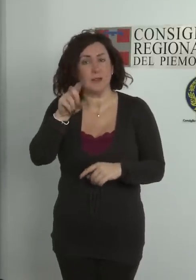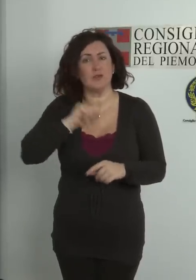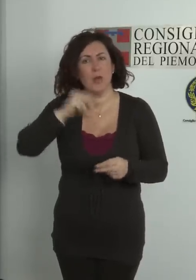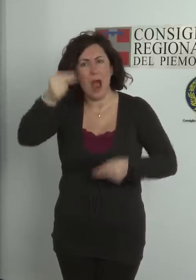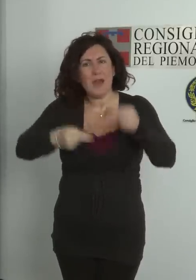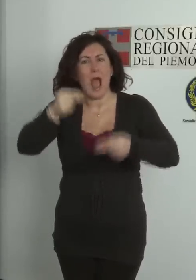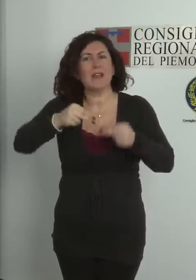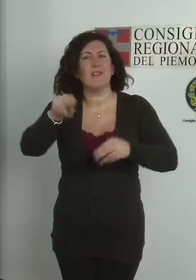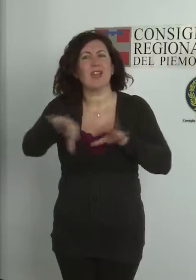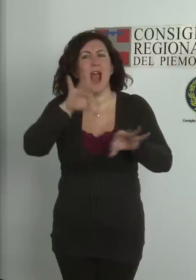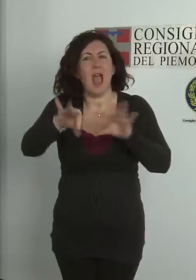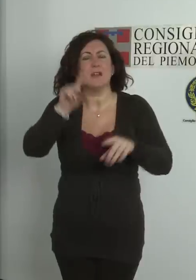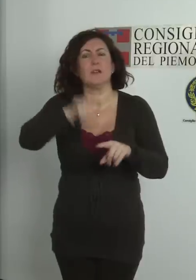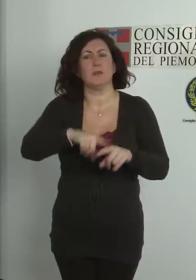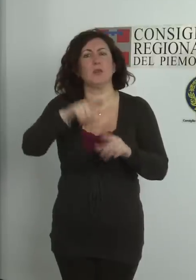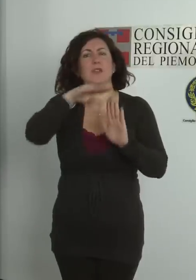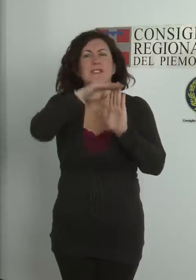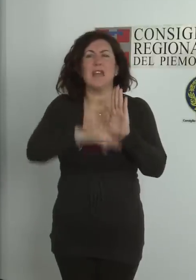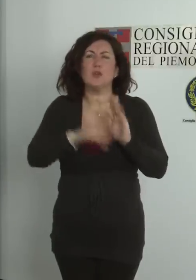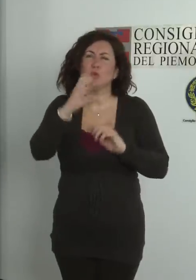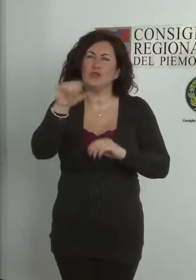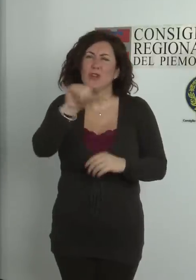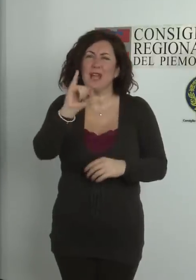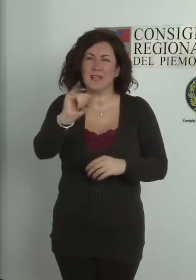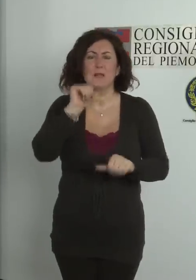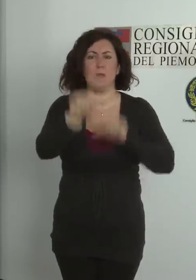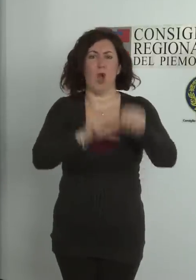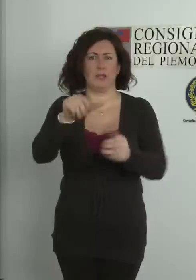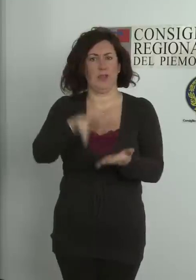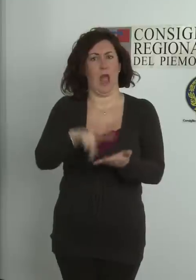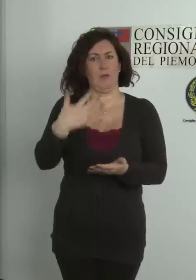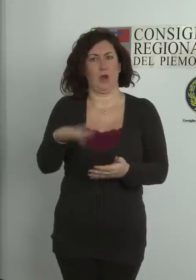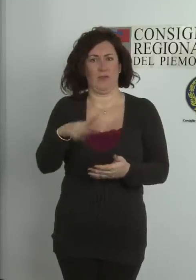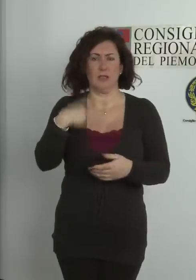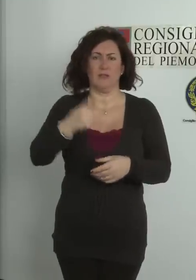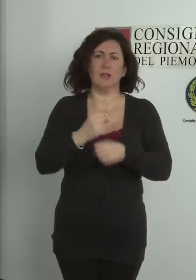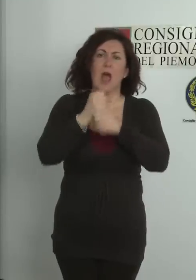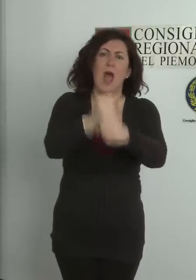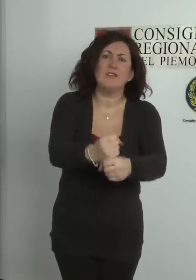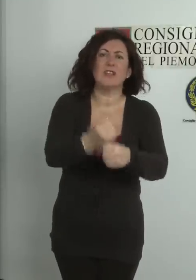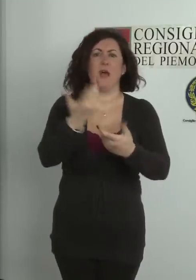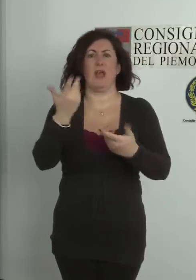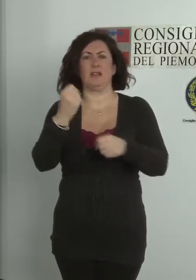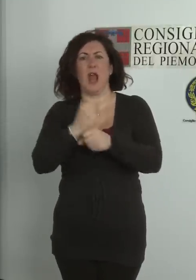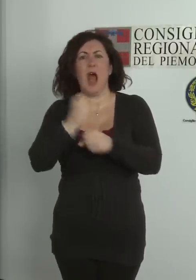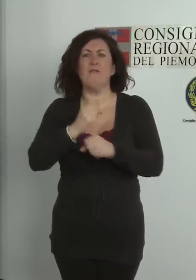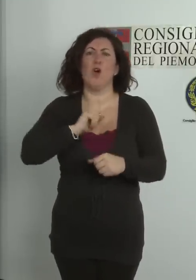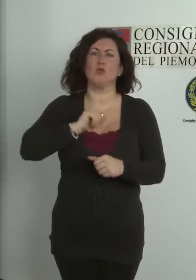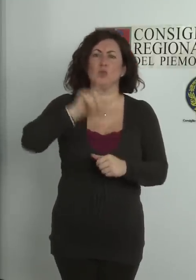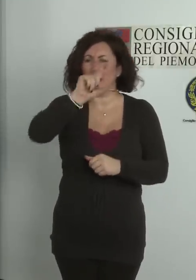allo statuto del csi che permetteranno di ricevere affidamenti e commesse dal resto d'italia e dall'estero premio gianni